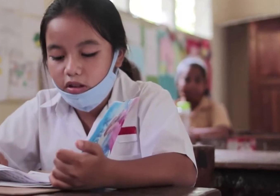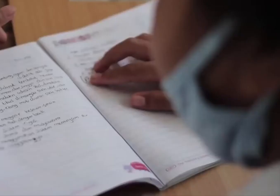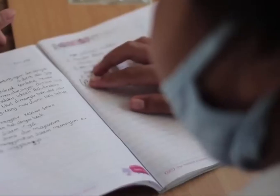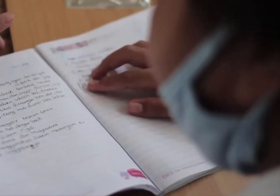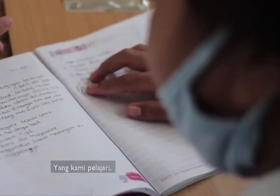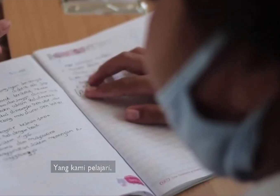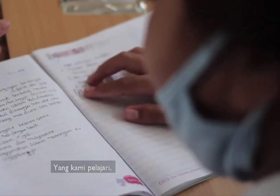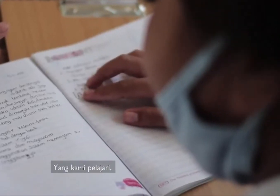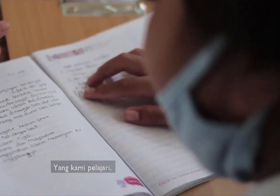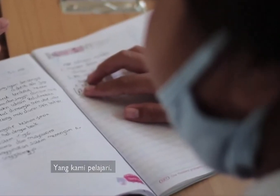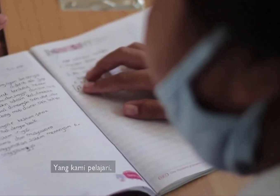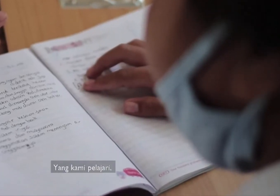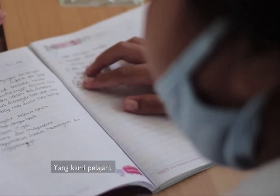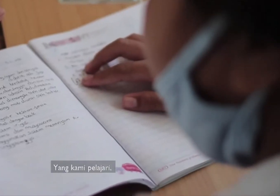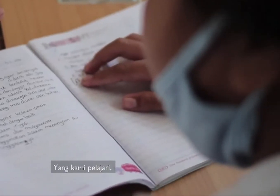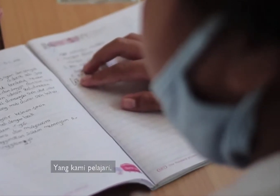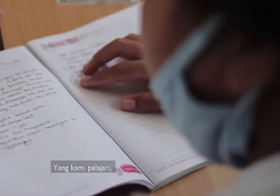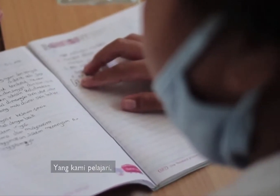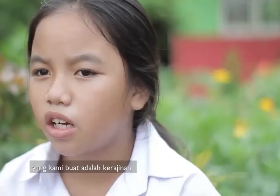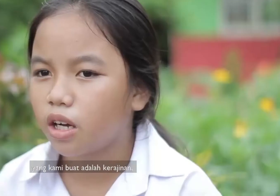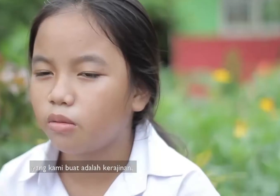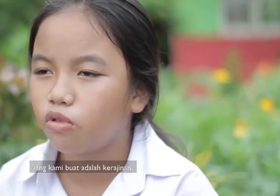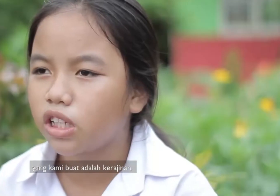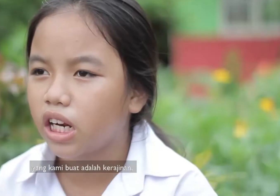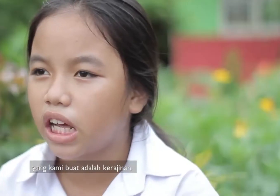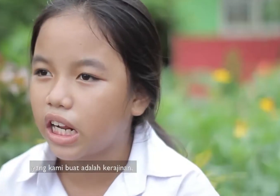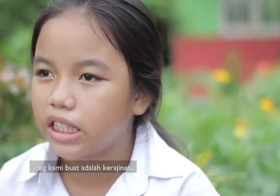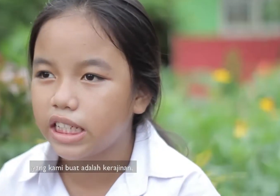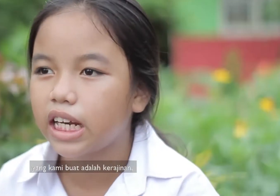anak-anak. Yang saya pelajari,